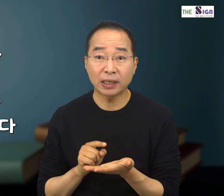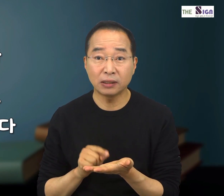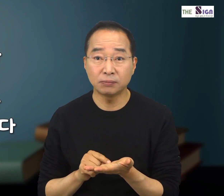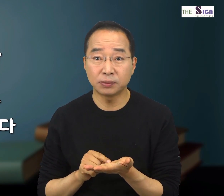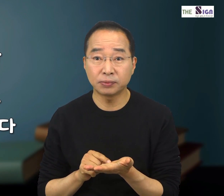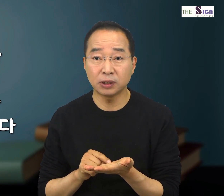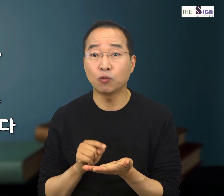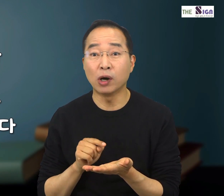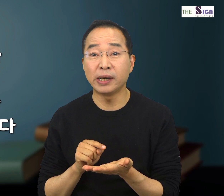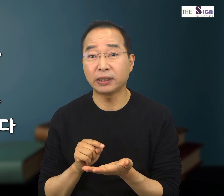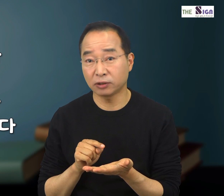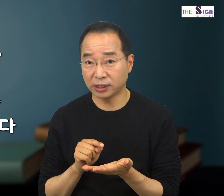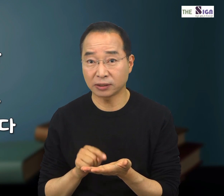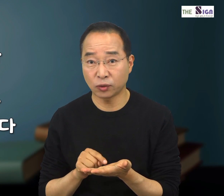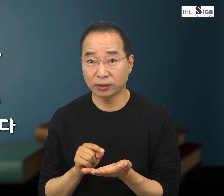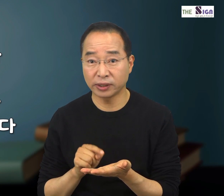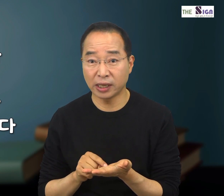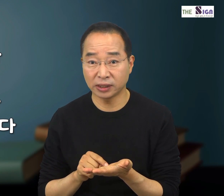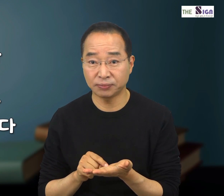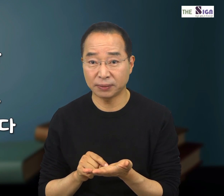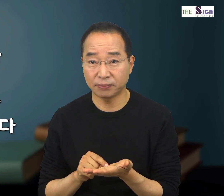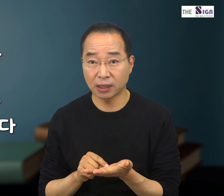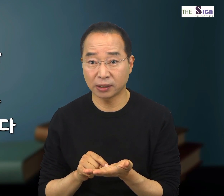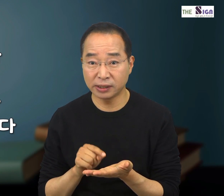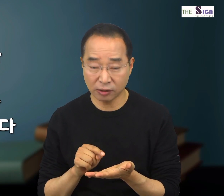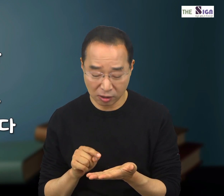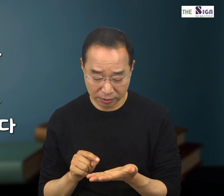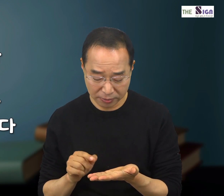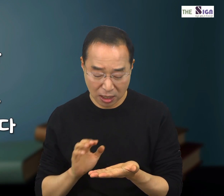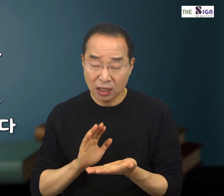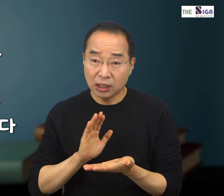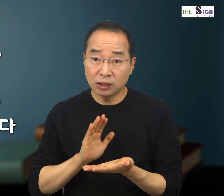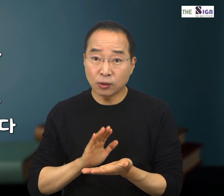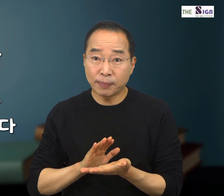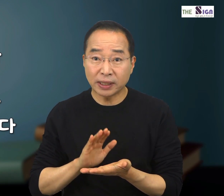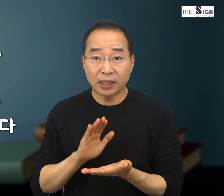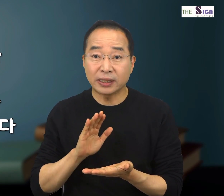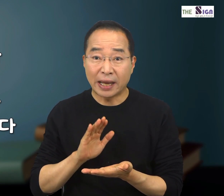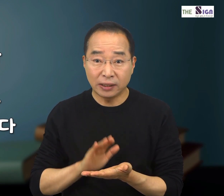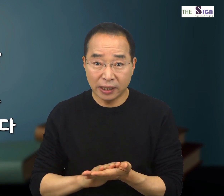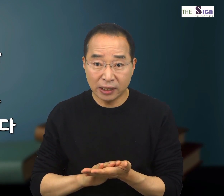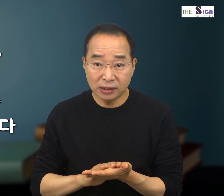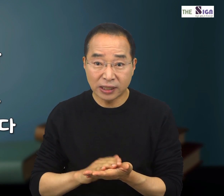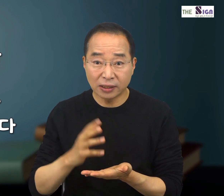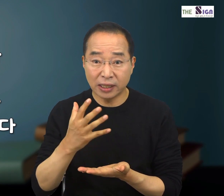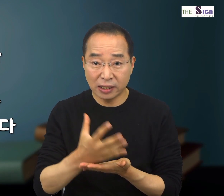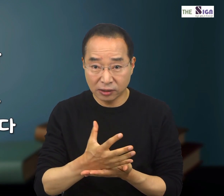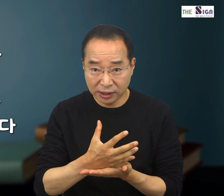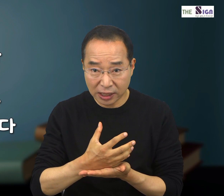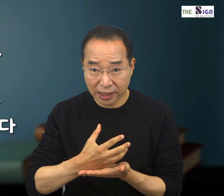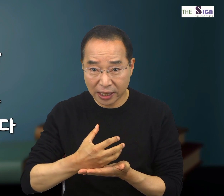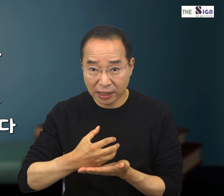있는 부분이 원래 있던 장소라고 생각하시면 됩니다. 그래서 이 손바닥이 나한테 있는 상태에서